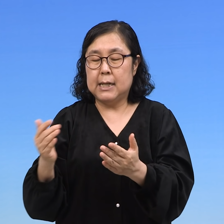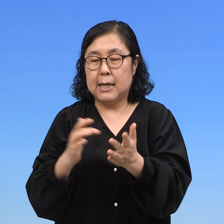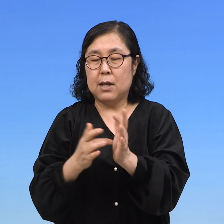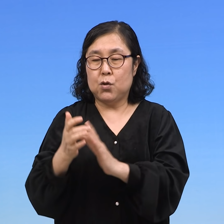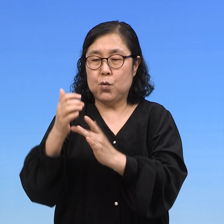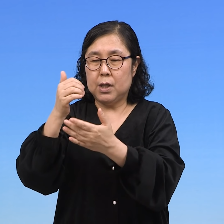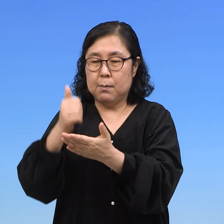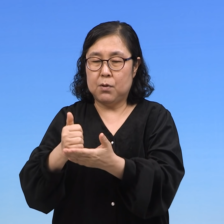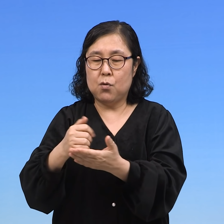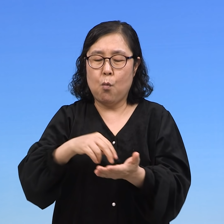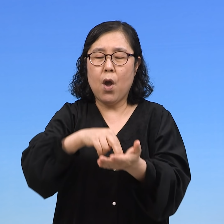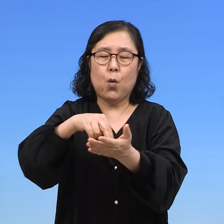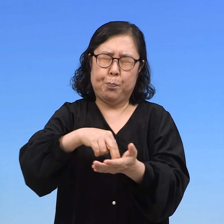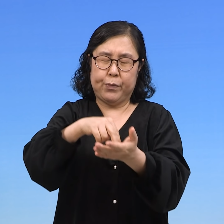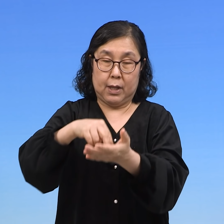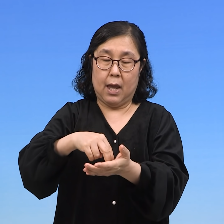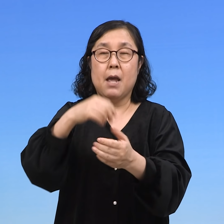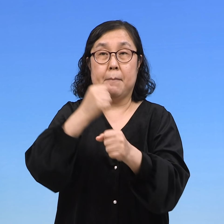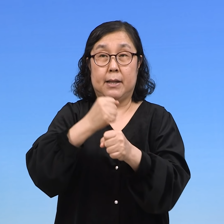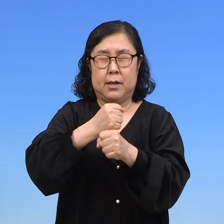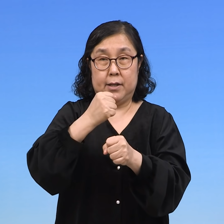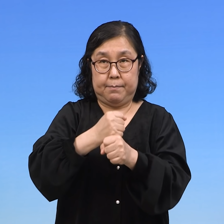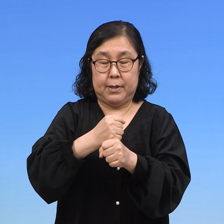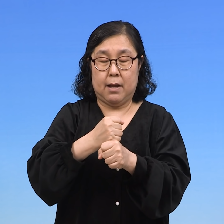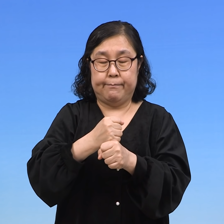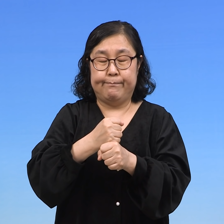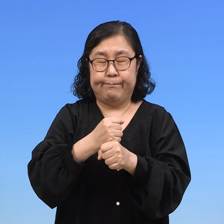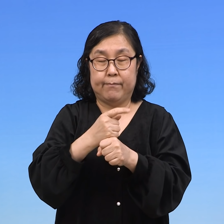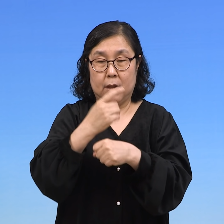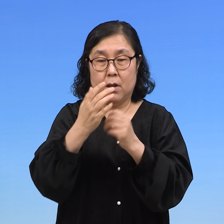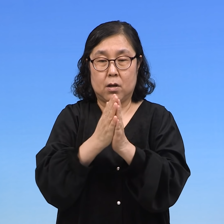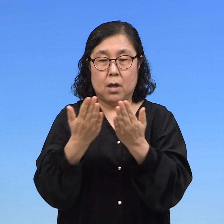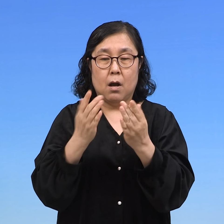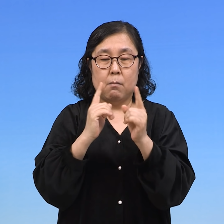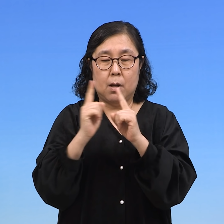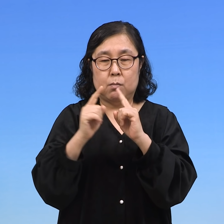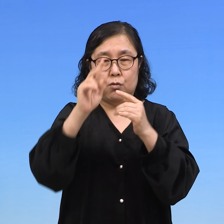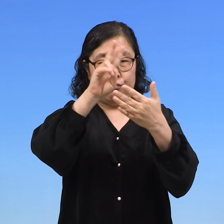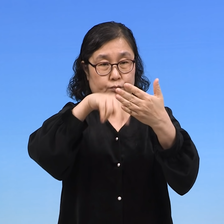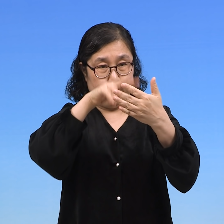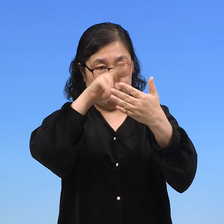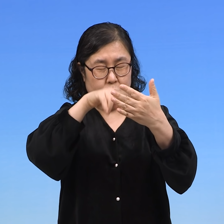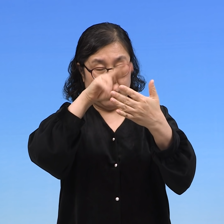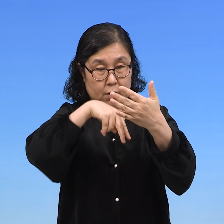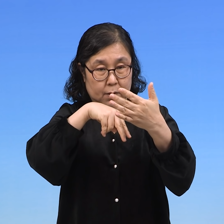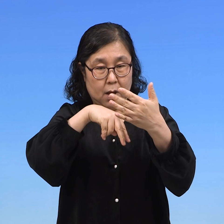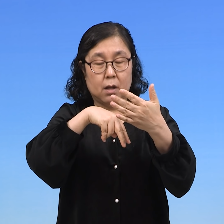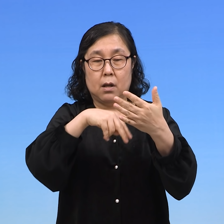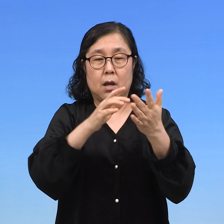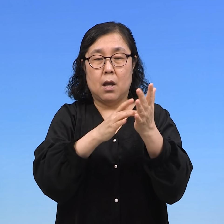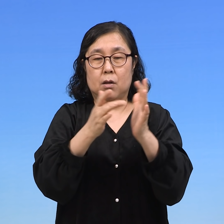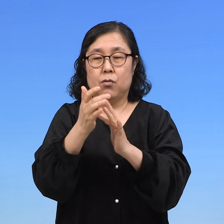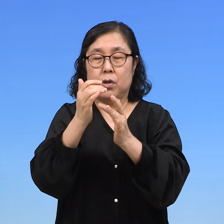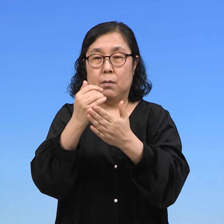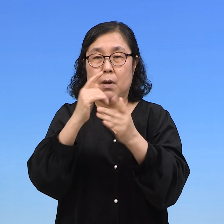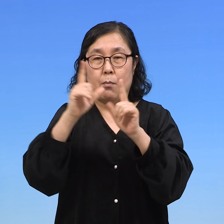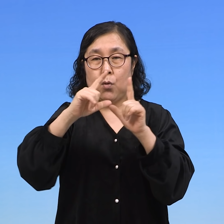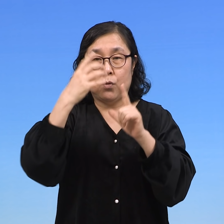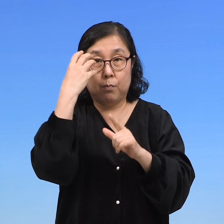만드신 일이다 그래서 이런 생각을 하면서 본문을 쭉 묵상을 제가 해왔습니다 그래서 저는 주님의 모습을 보면서